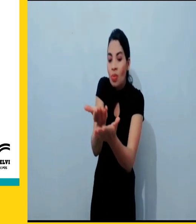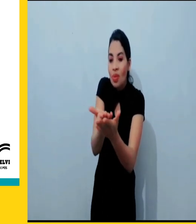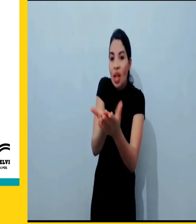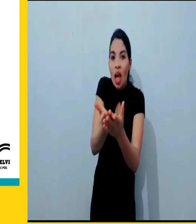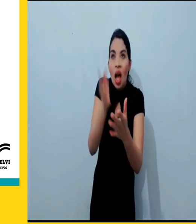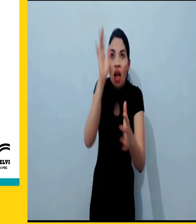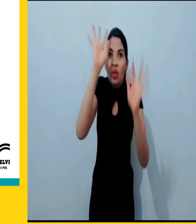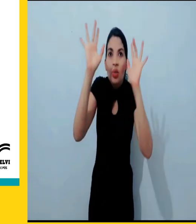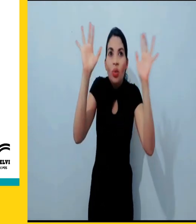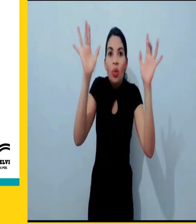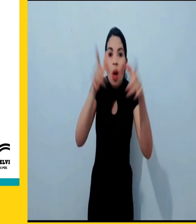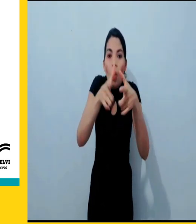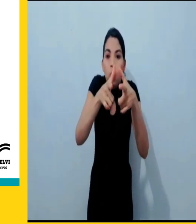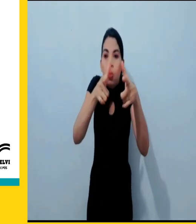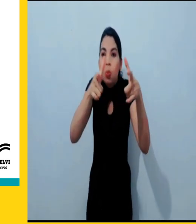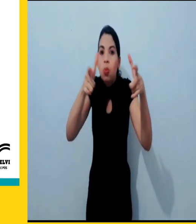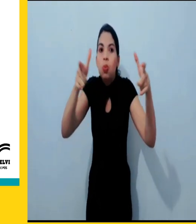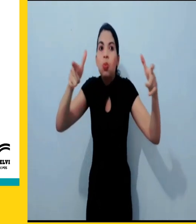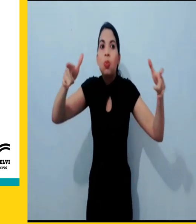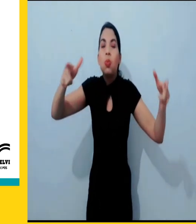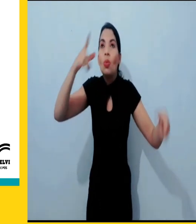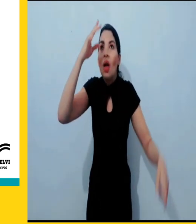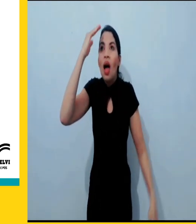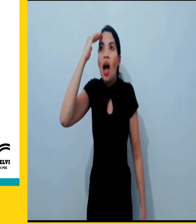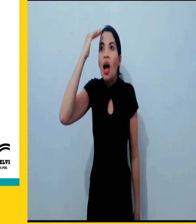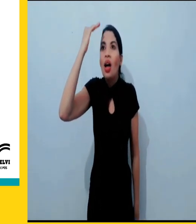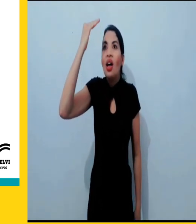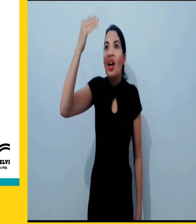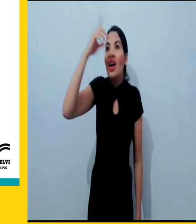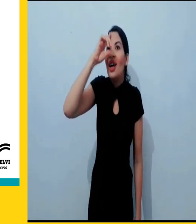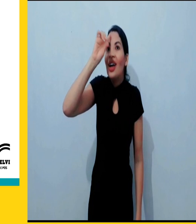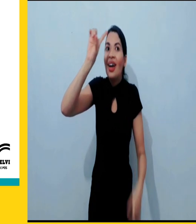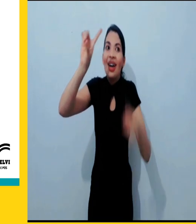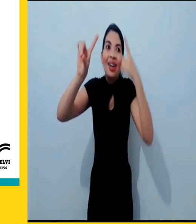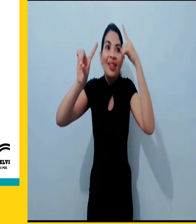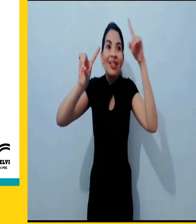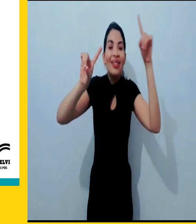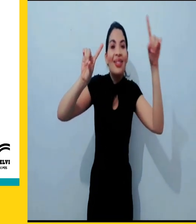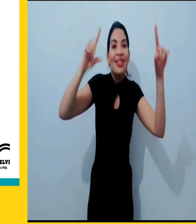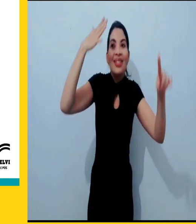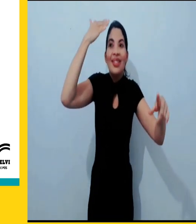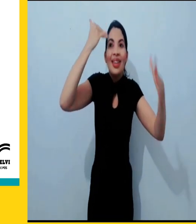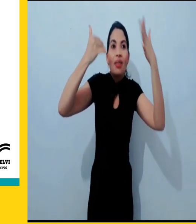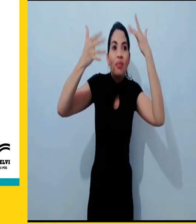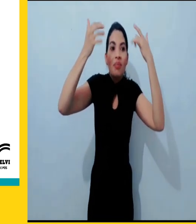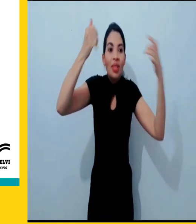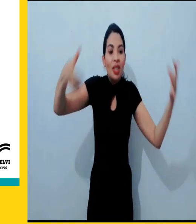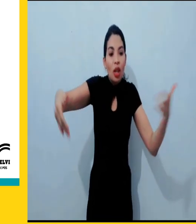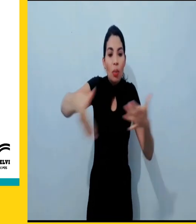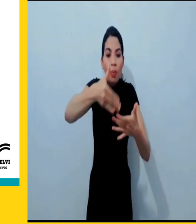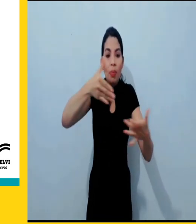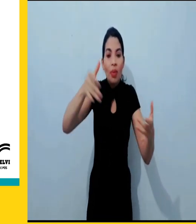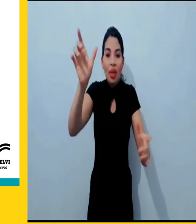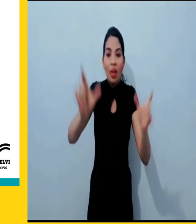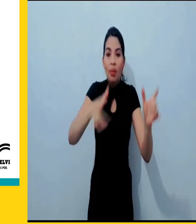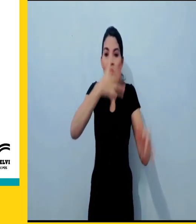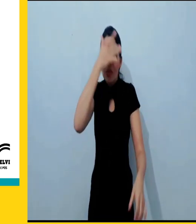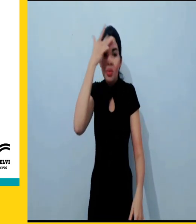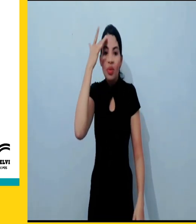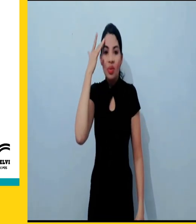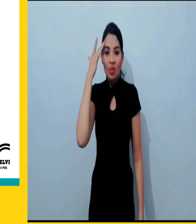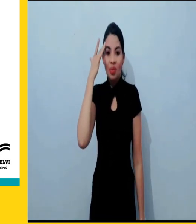amplia seus ideais. O impulsiona a mediar saberes para que as pessoas